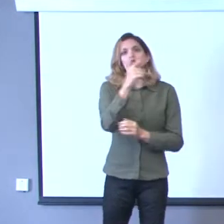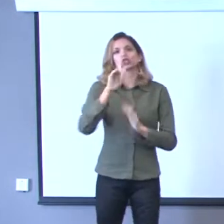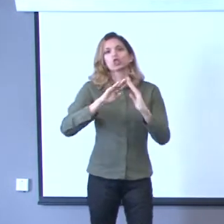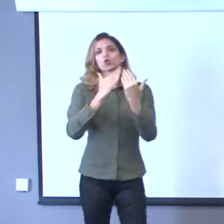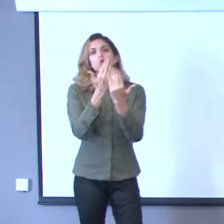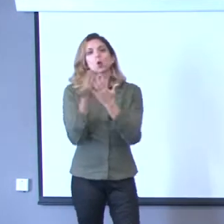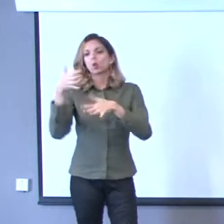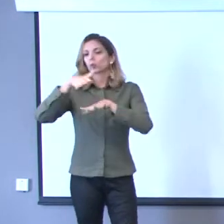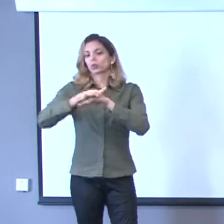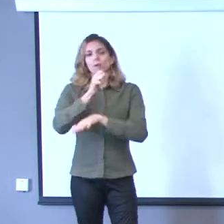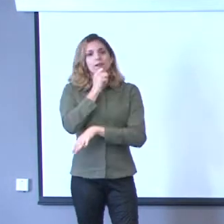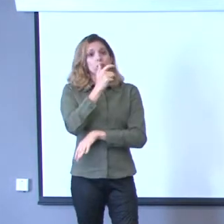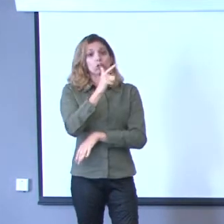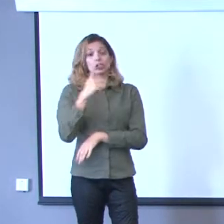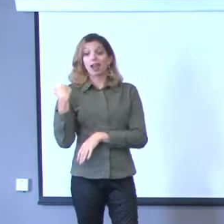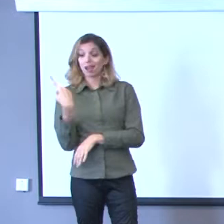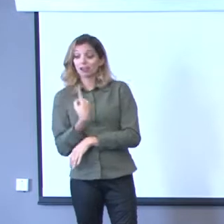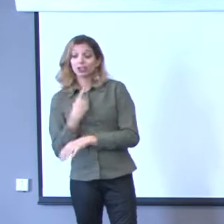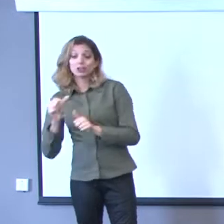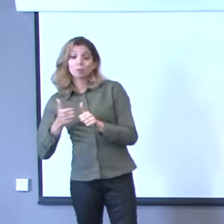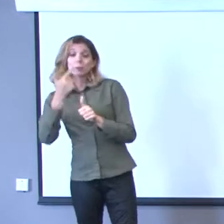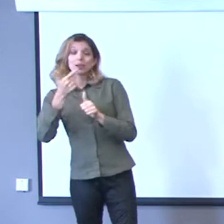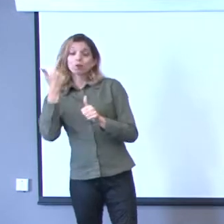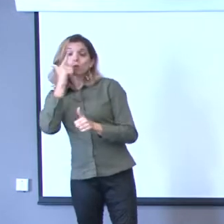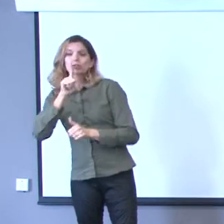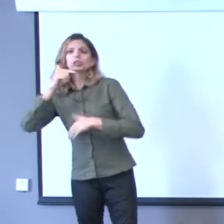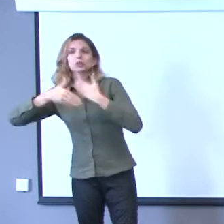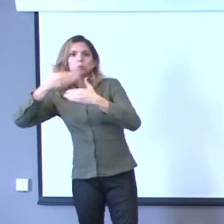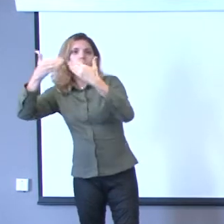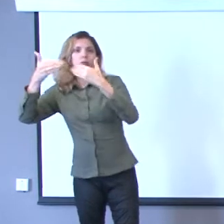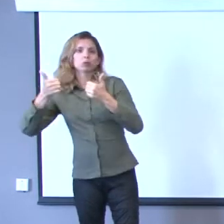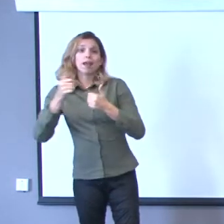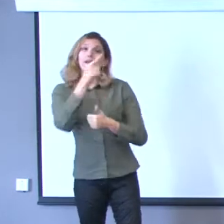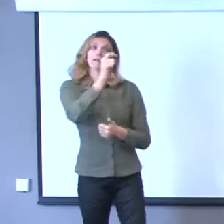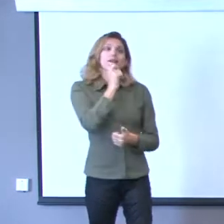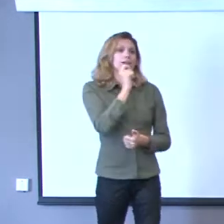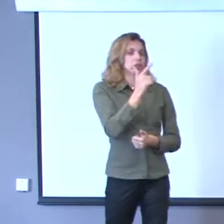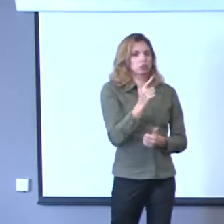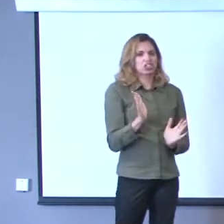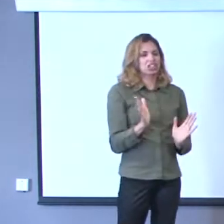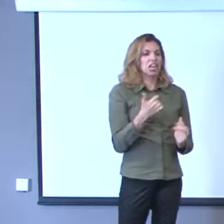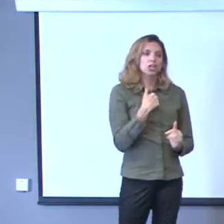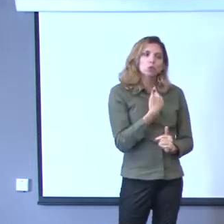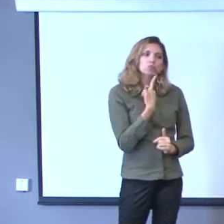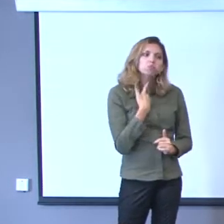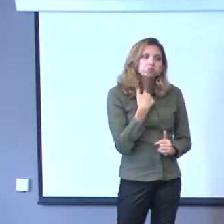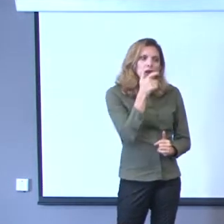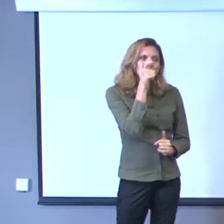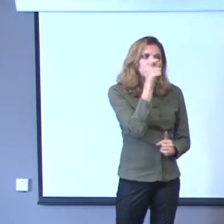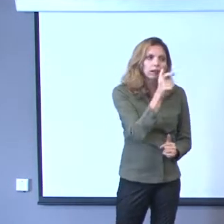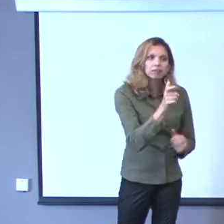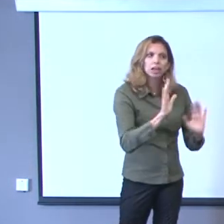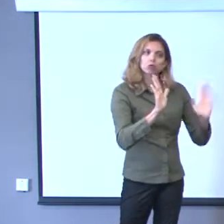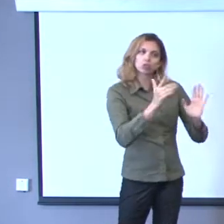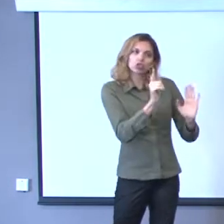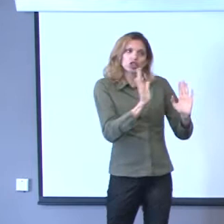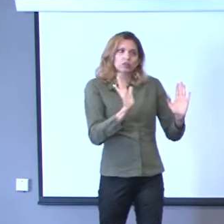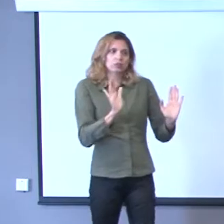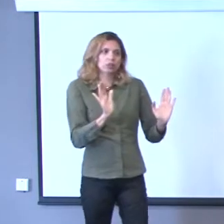ainda atrás do que a gente conquistou como um marco legal. E eu não me interessei muito pelo que eu vi lá.